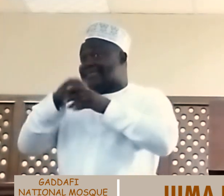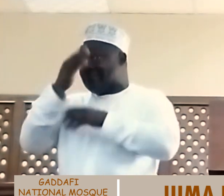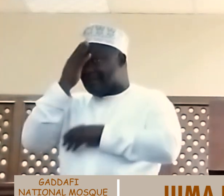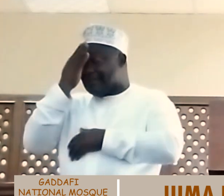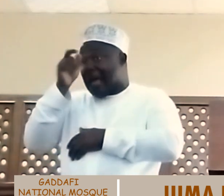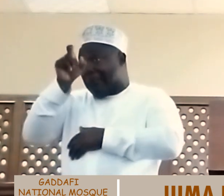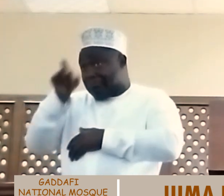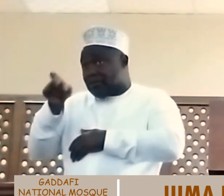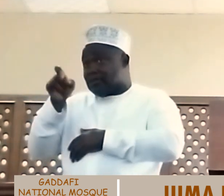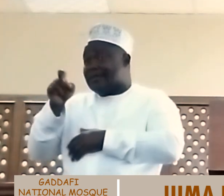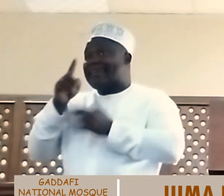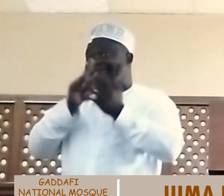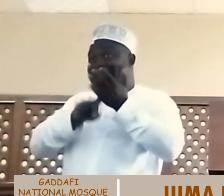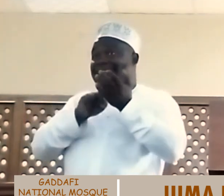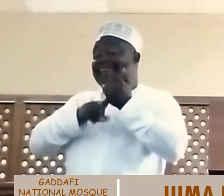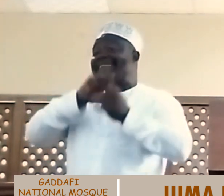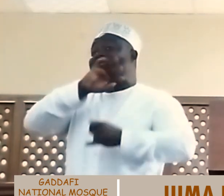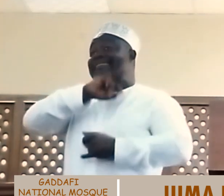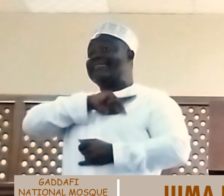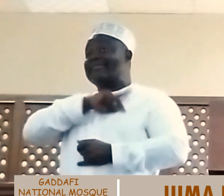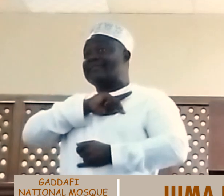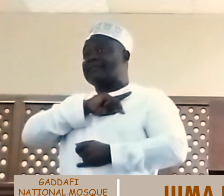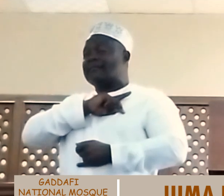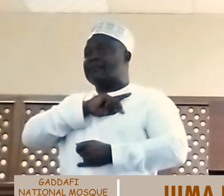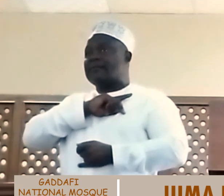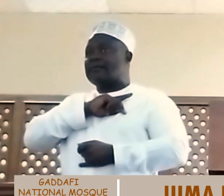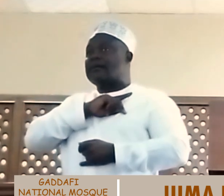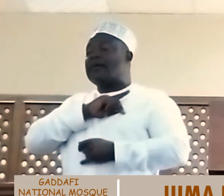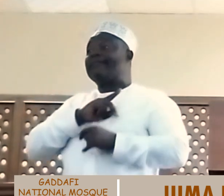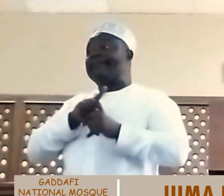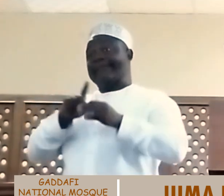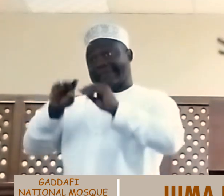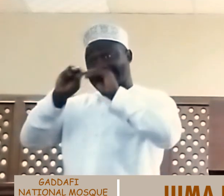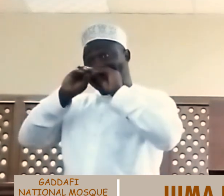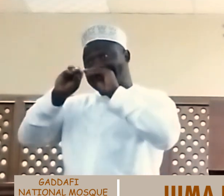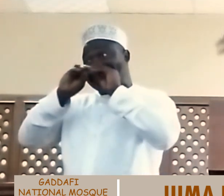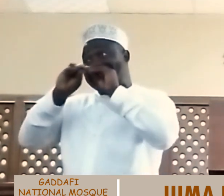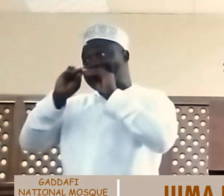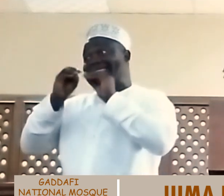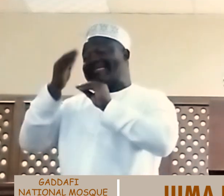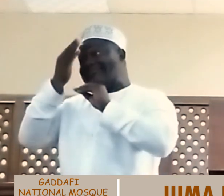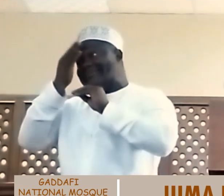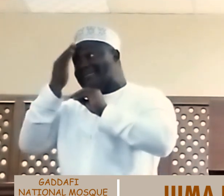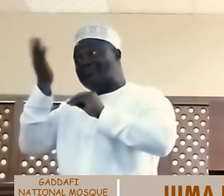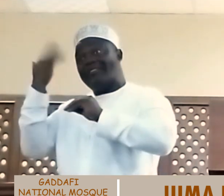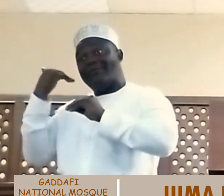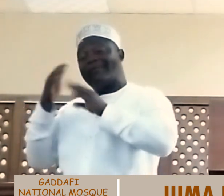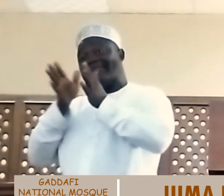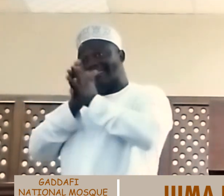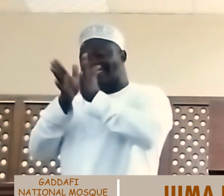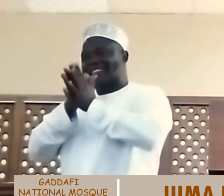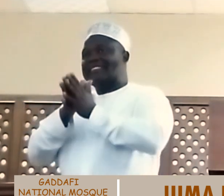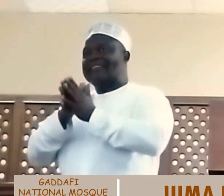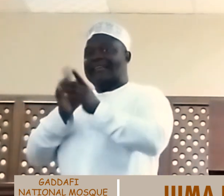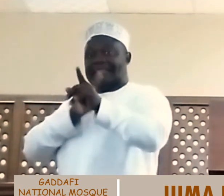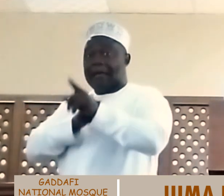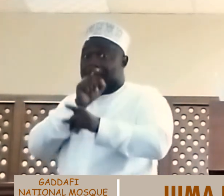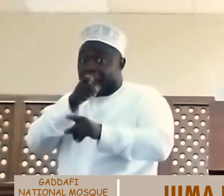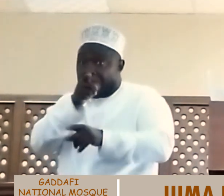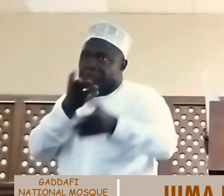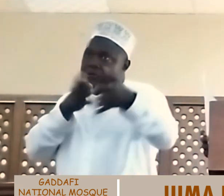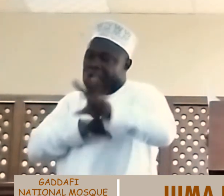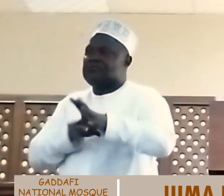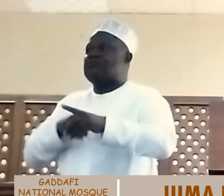ilman omuntu asigala afuna empeera bw'abanga ayina irimu gye yasomesa abantu ne basigala nga